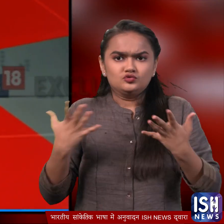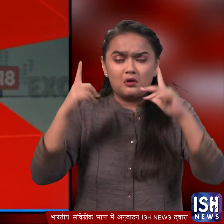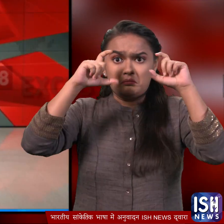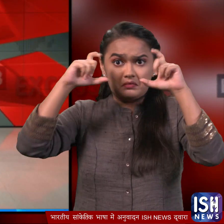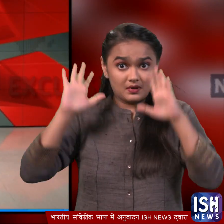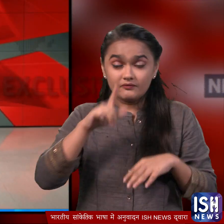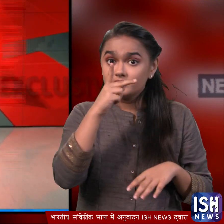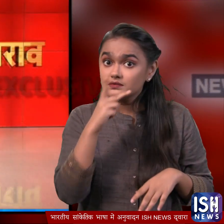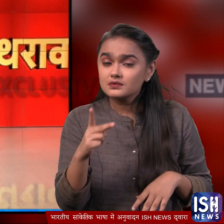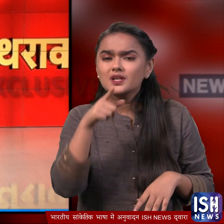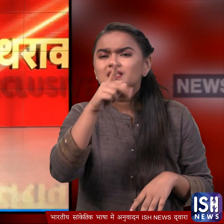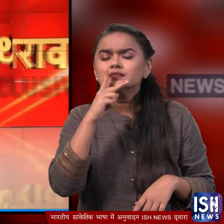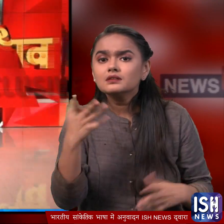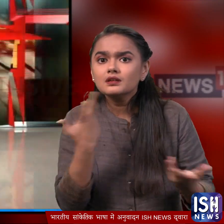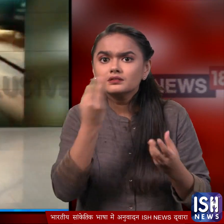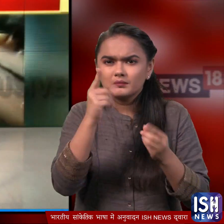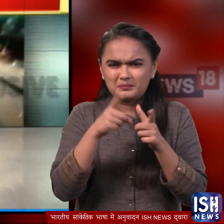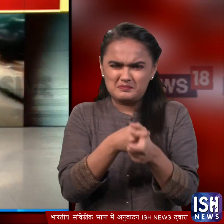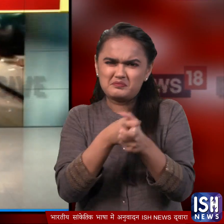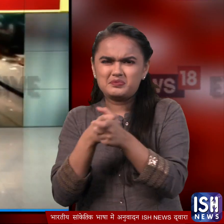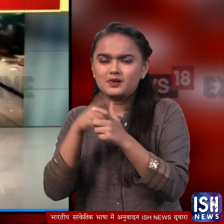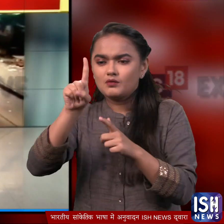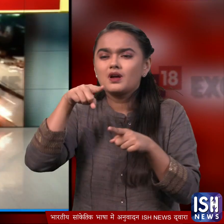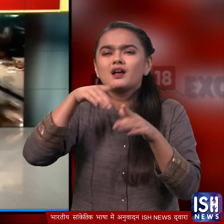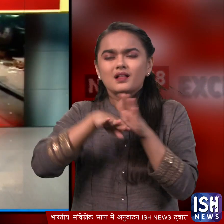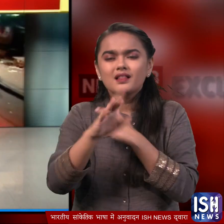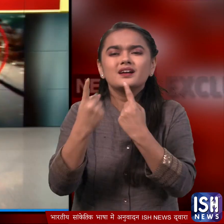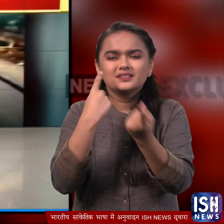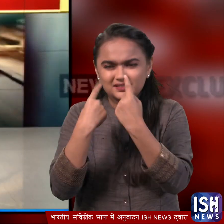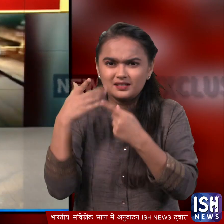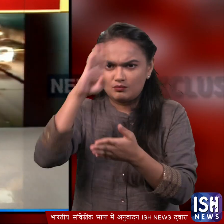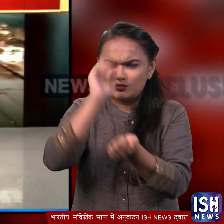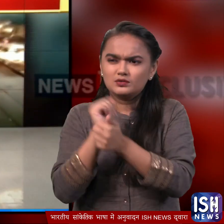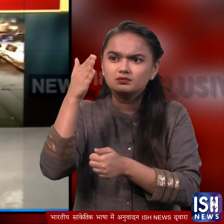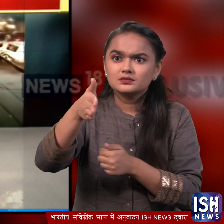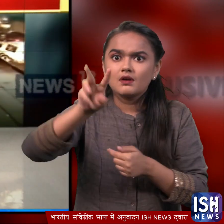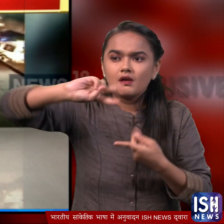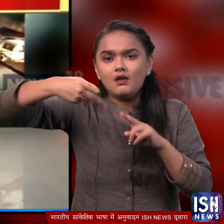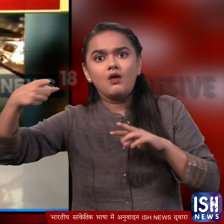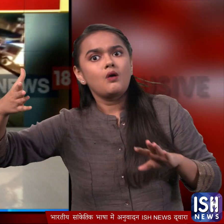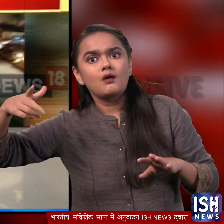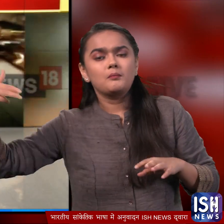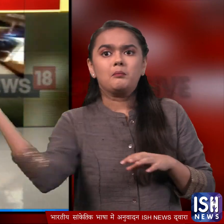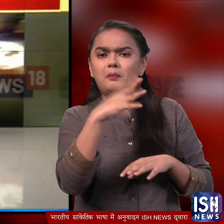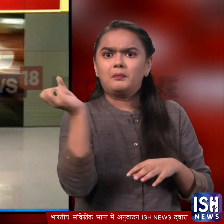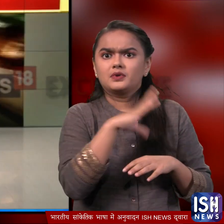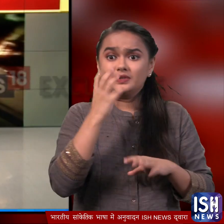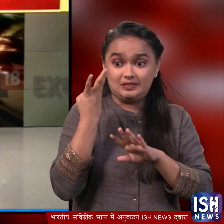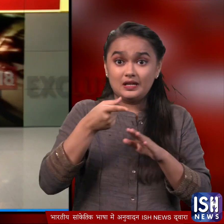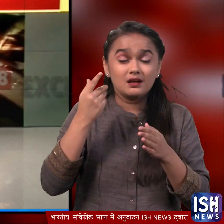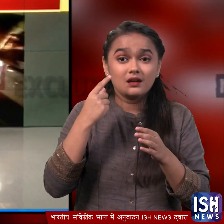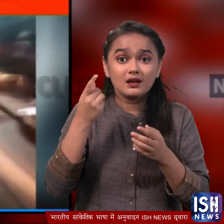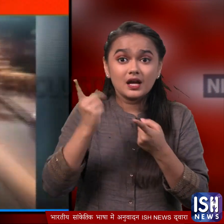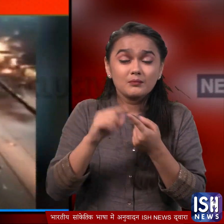चौंकाने वाली कुछ तस्वीरें सामने आई। वहां कुछ लोगों ने फायरिंग के एक मामले में कार्रवाई करने पहुंची पुलिस पर हमला कर दिया। यह घटना 4 दिन पहले की बताई